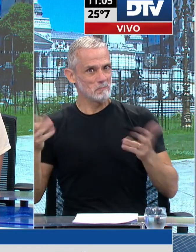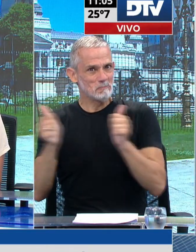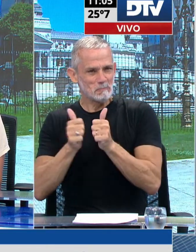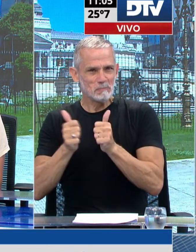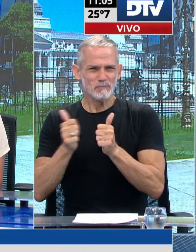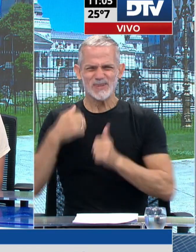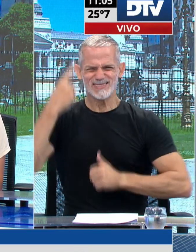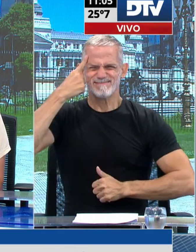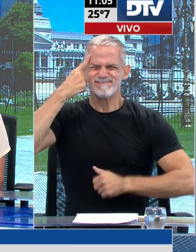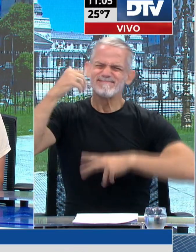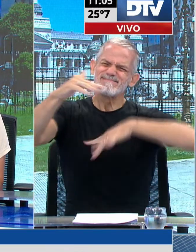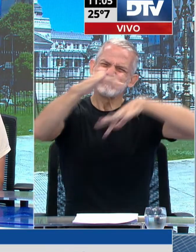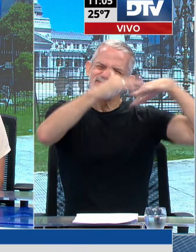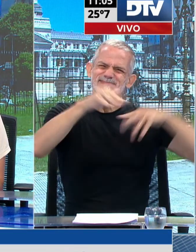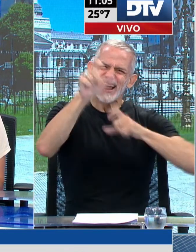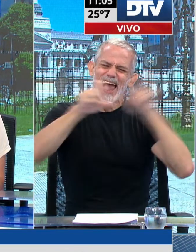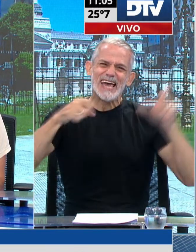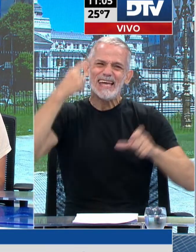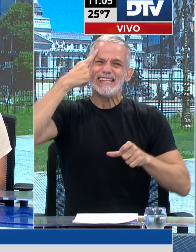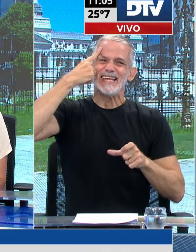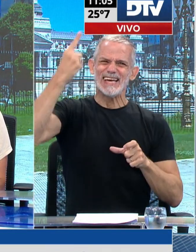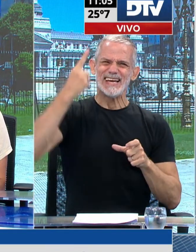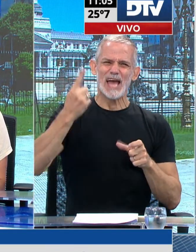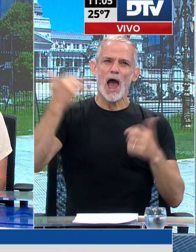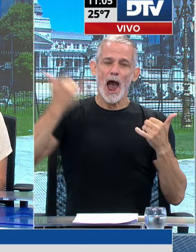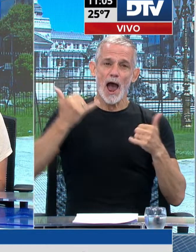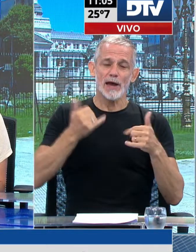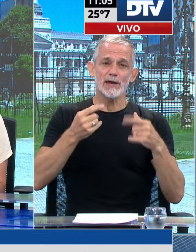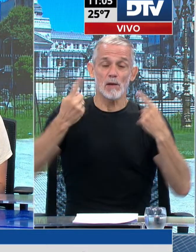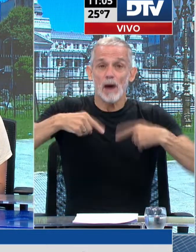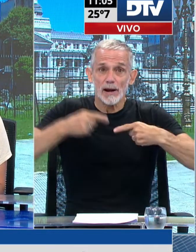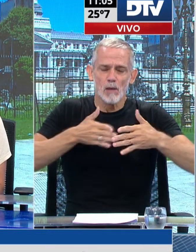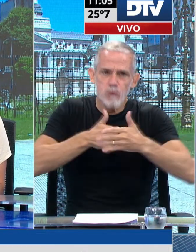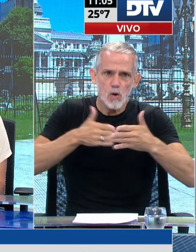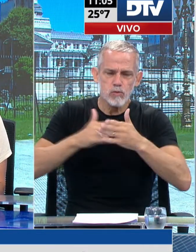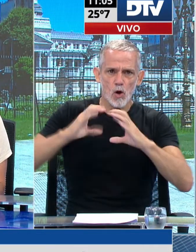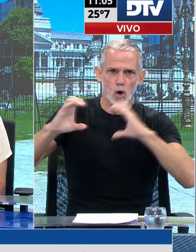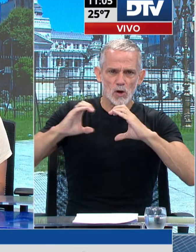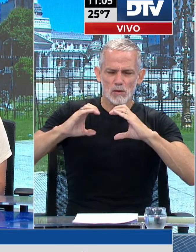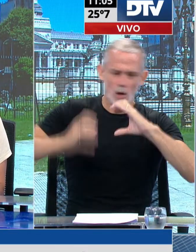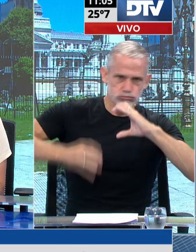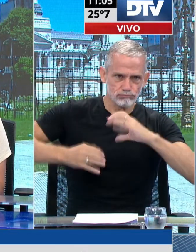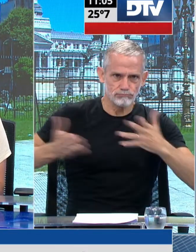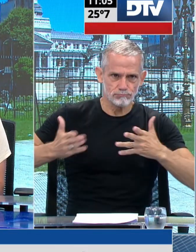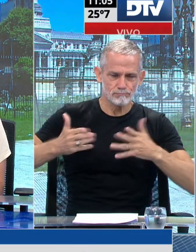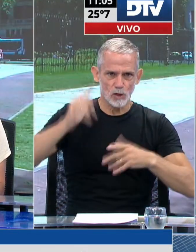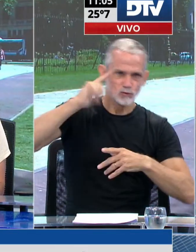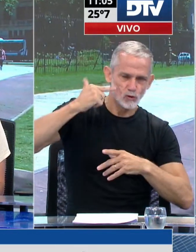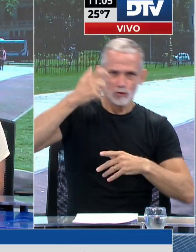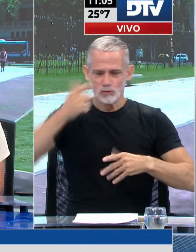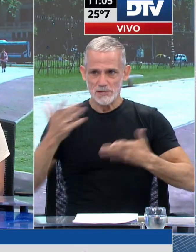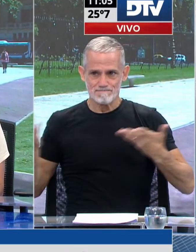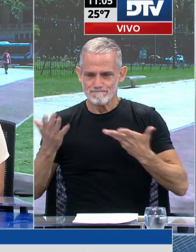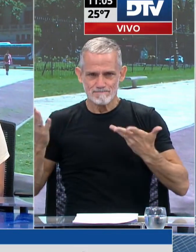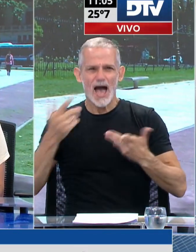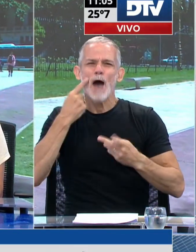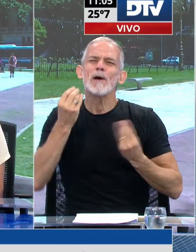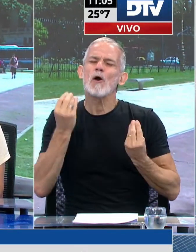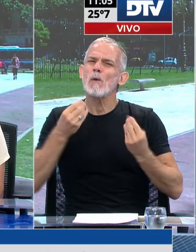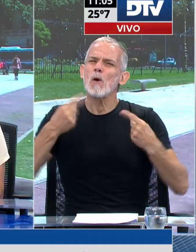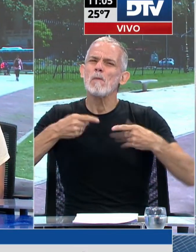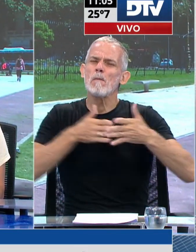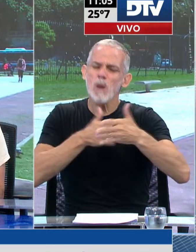en la creencia de muchas personas existen barreras comunicacionales, pero bueno, ahí se va a ver cómo esa